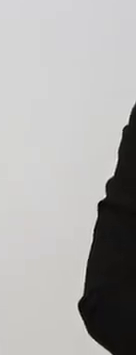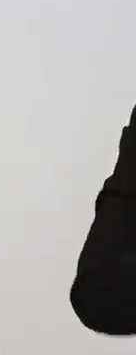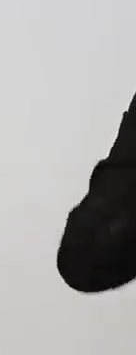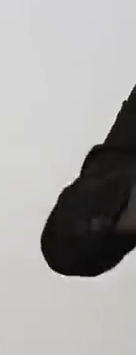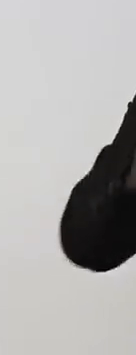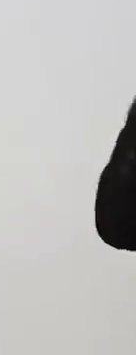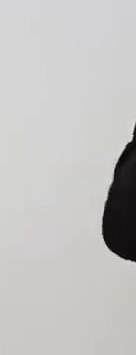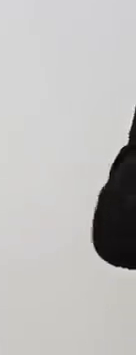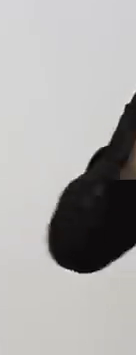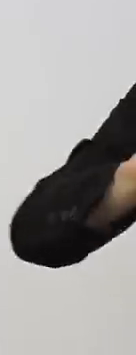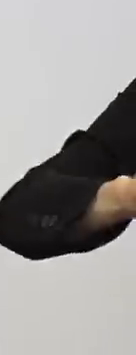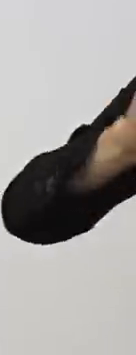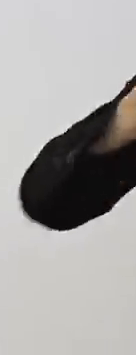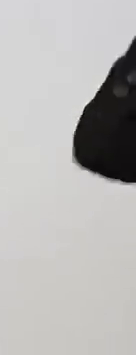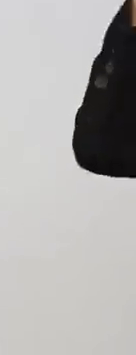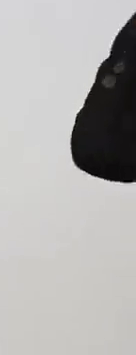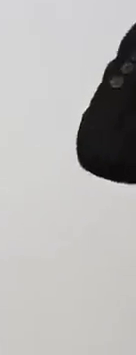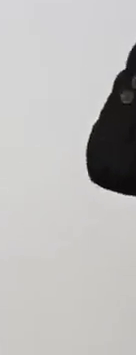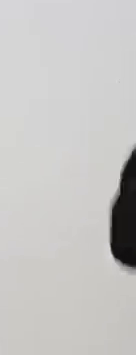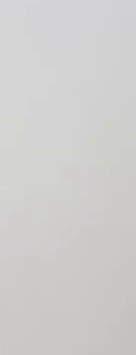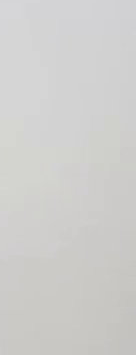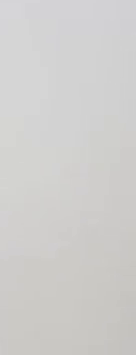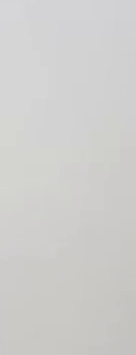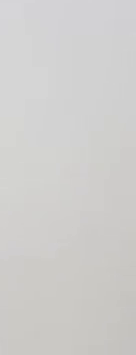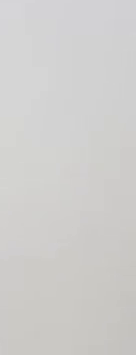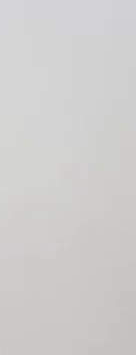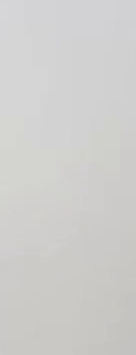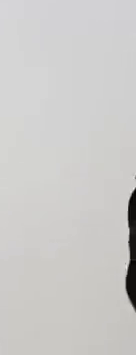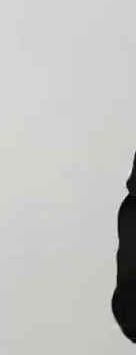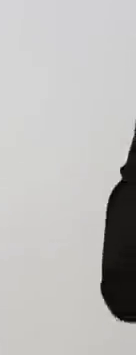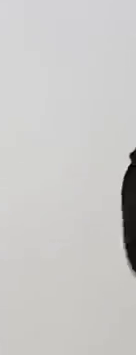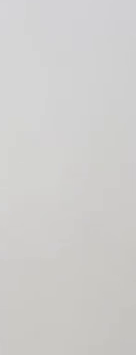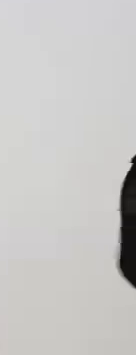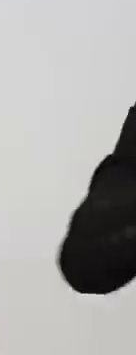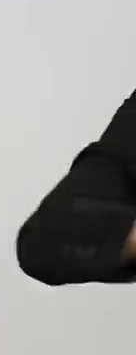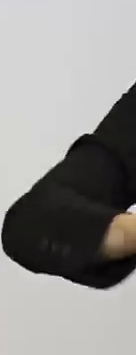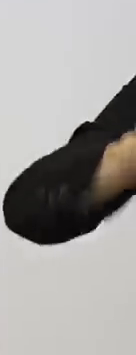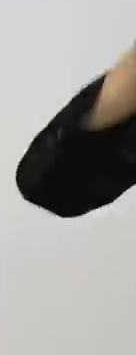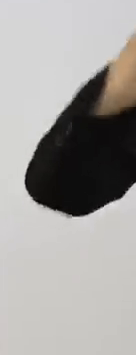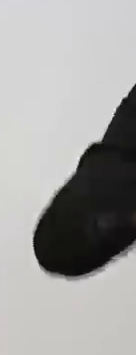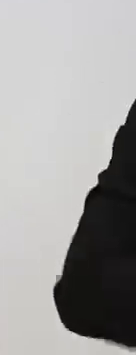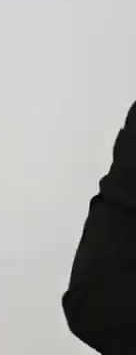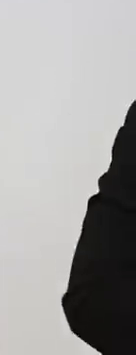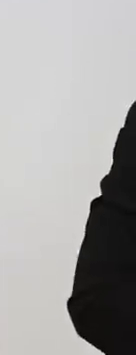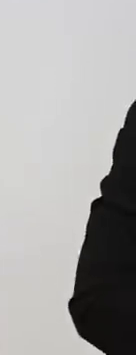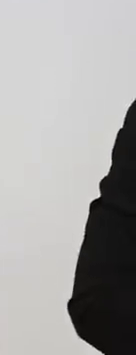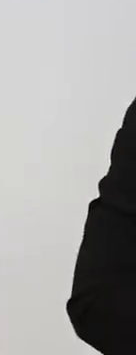올해 2022년은 대한민국 우주개발 역사에 매우 뜻깊은 해입니다.